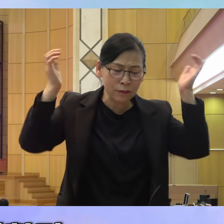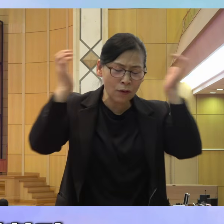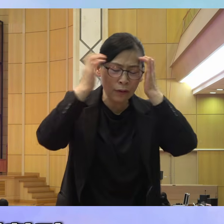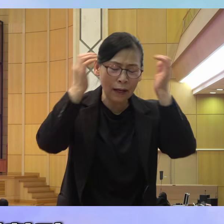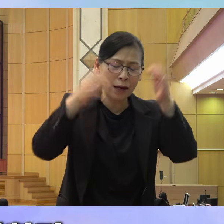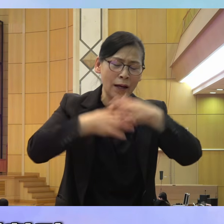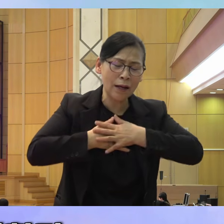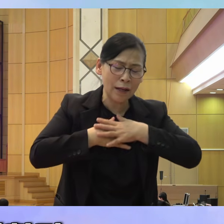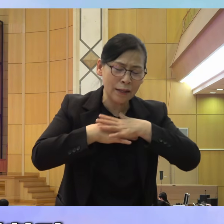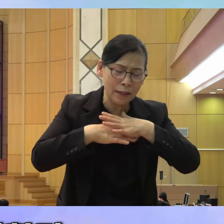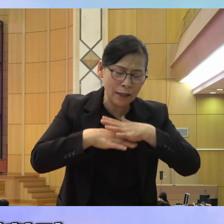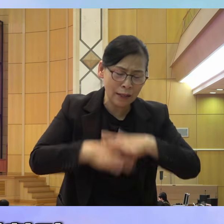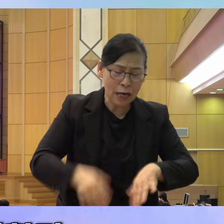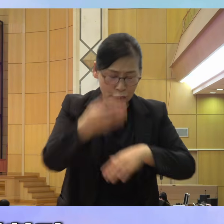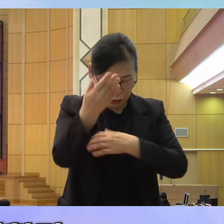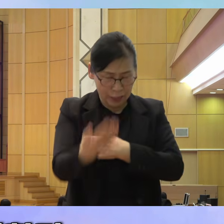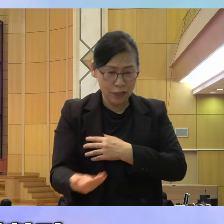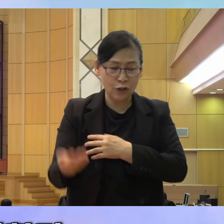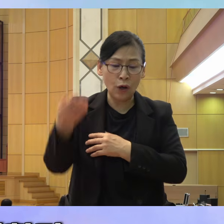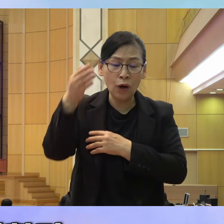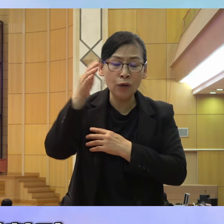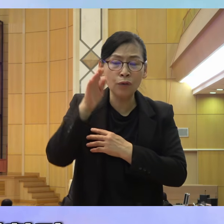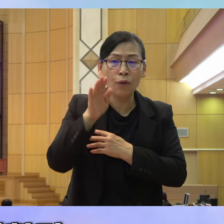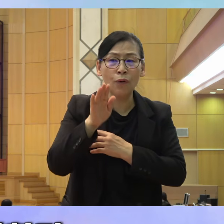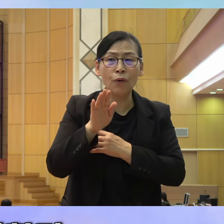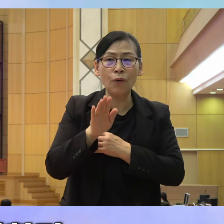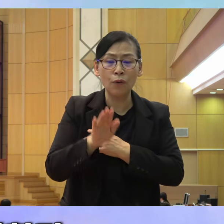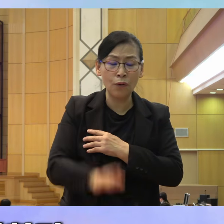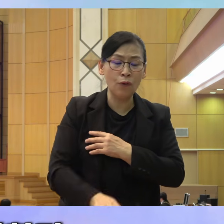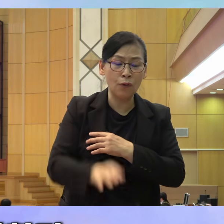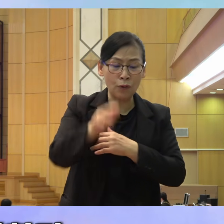작은 고난에